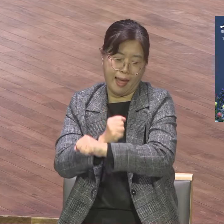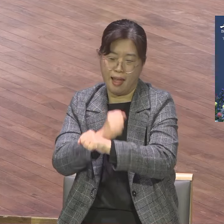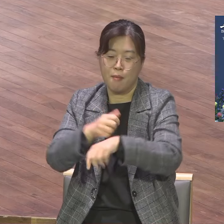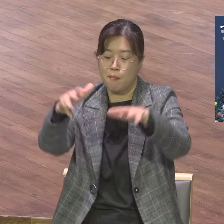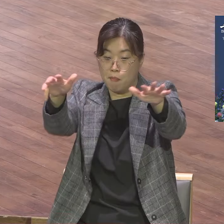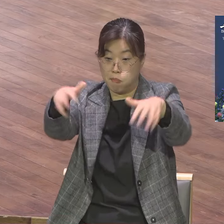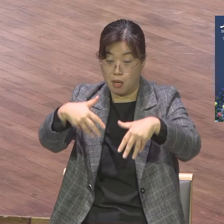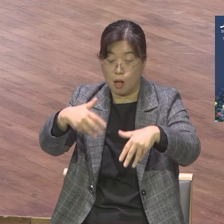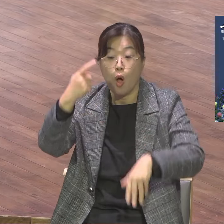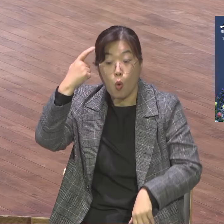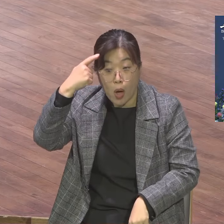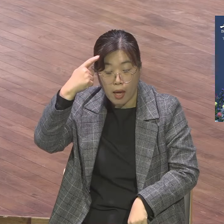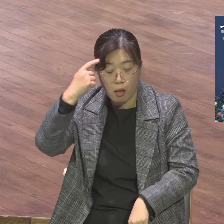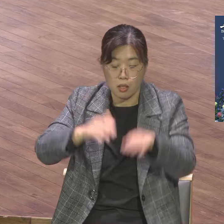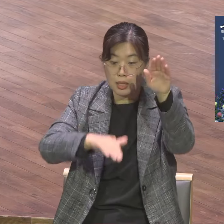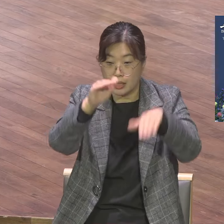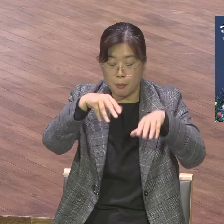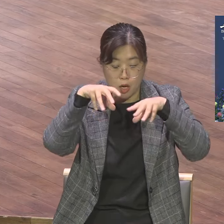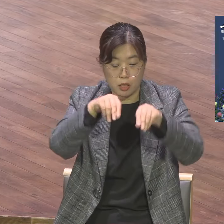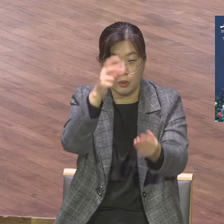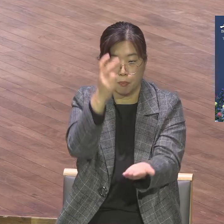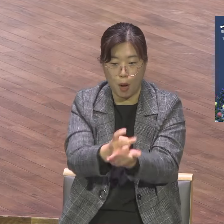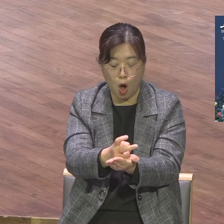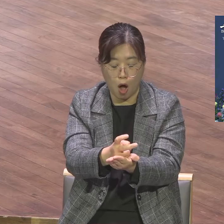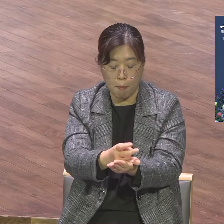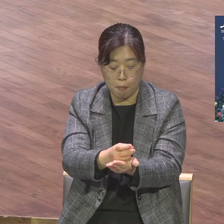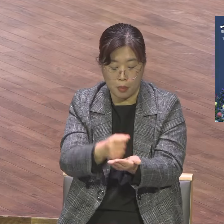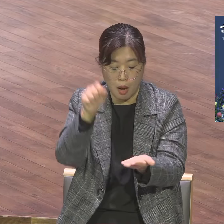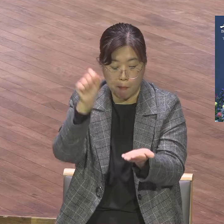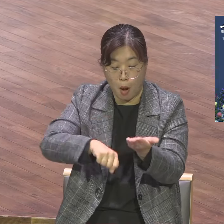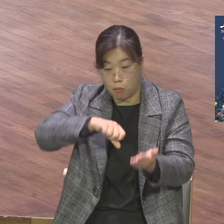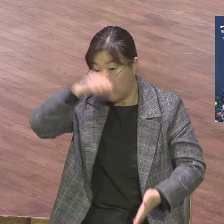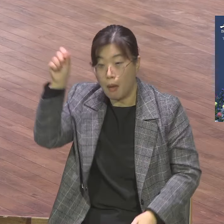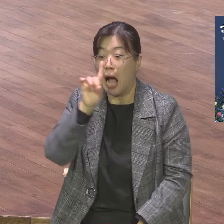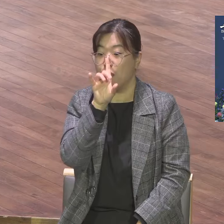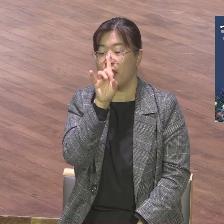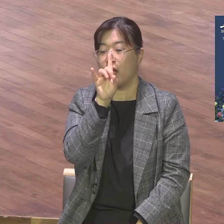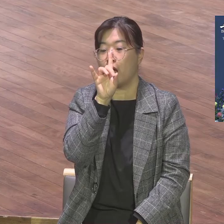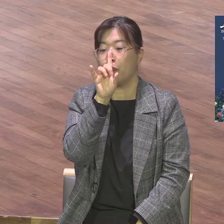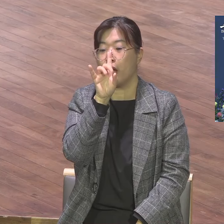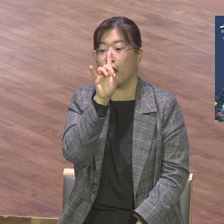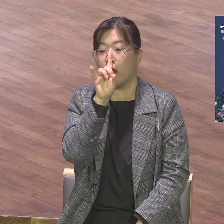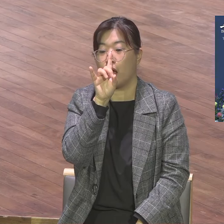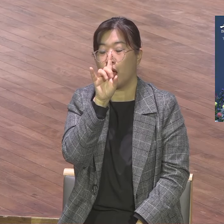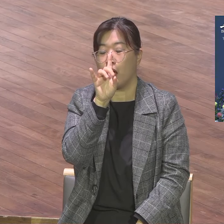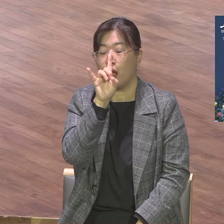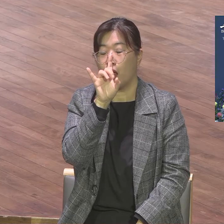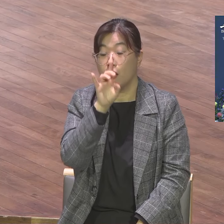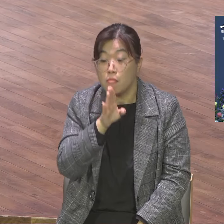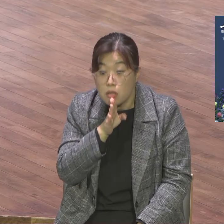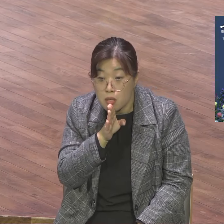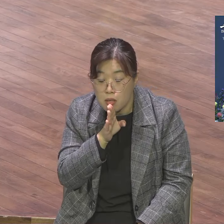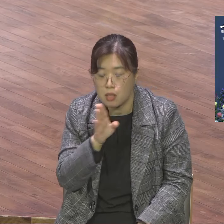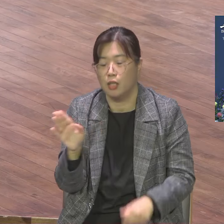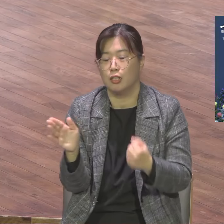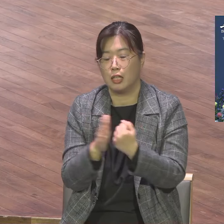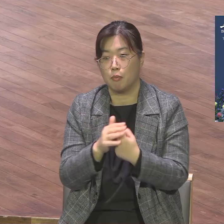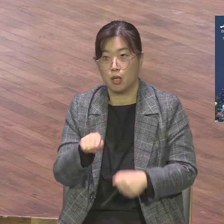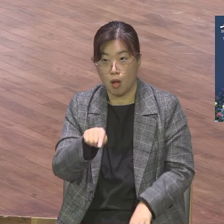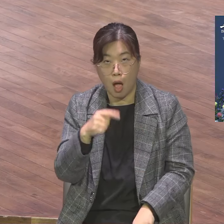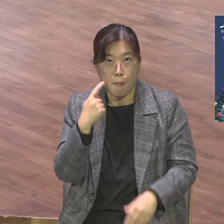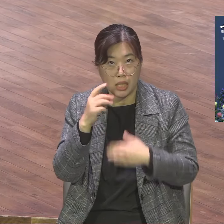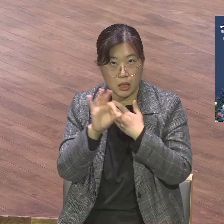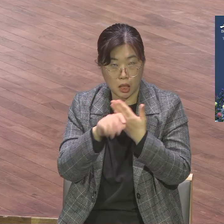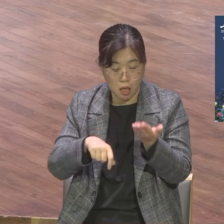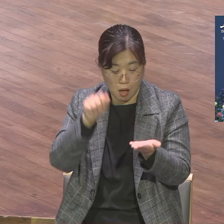차별금지법 통과되지 않도록. 지금 왜냐하면 야당이 숫자가 많기 때문에 이거 올라가면 통과될